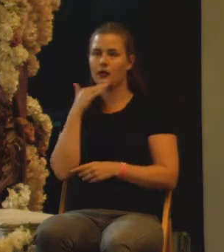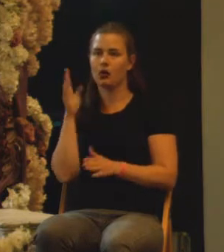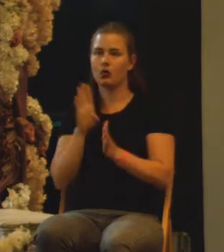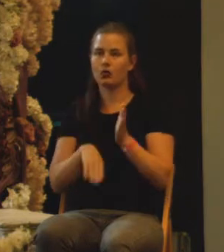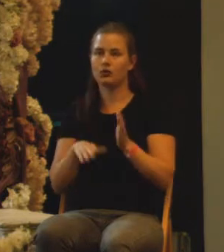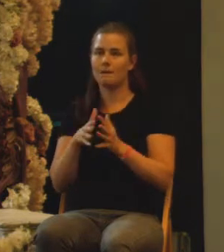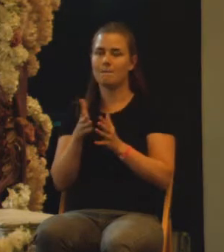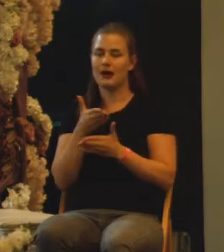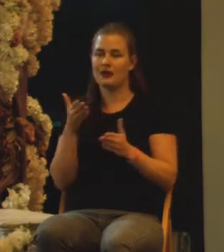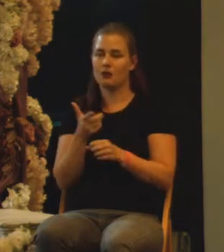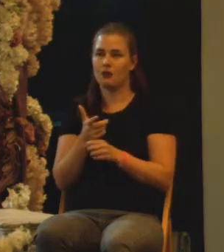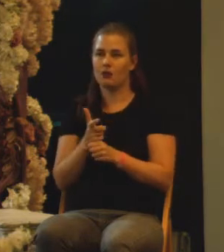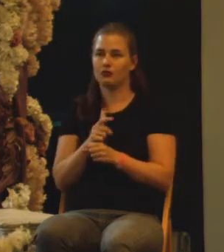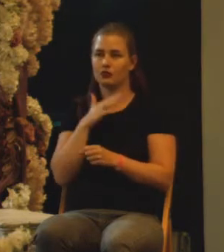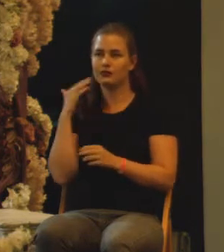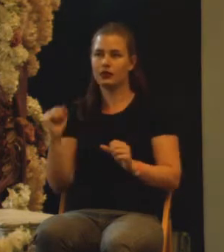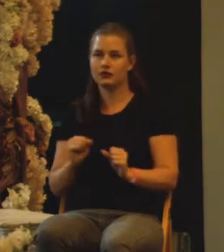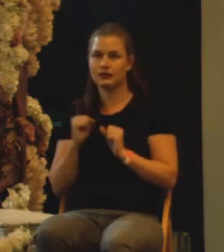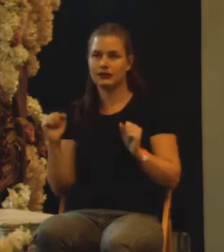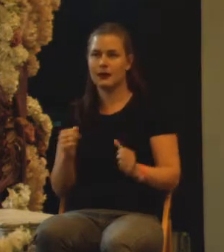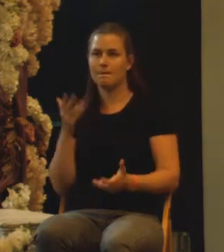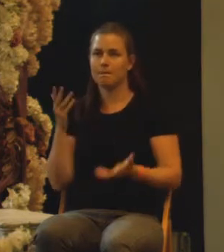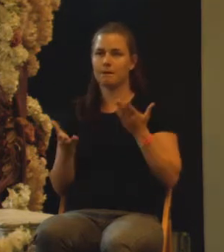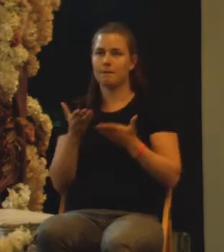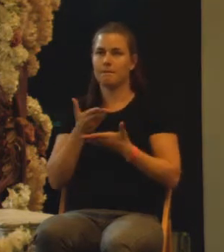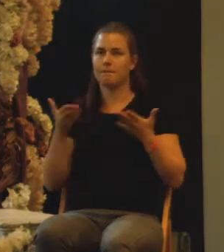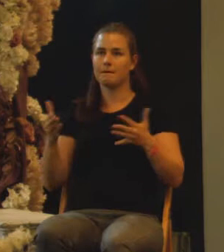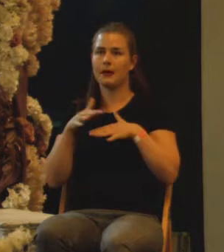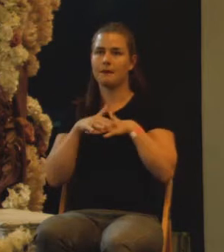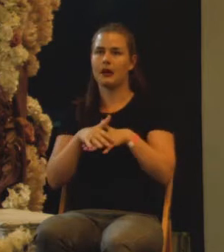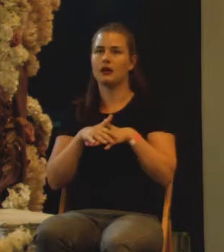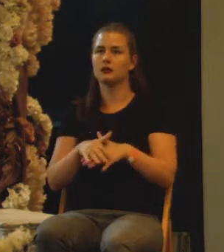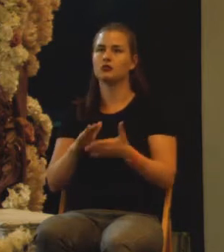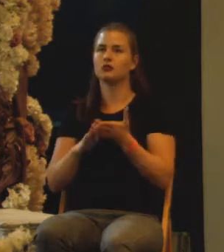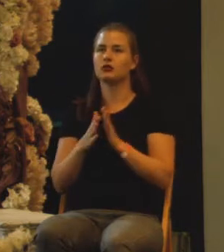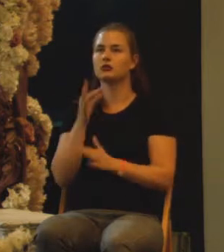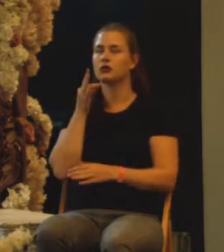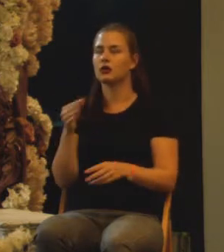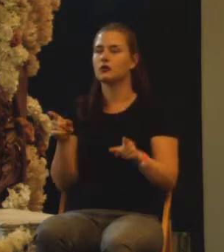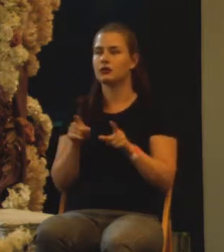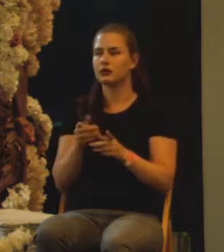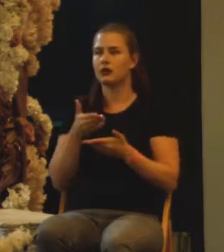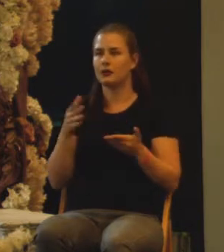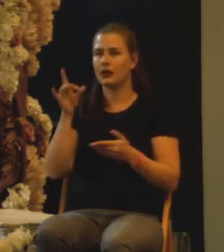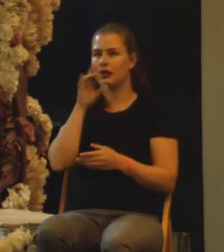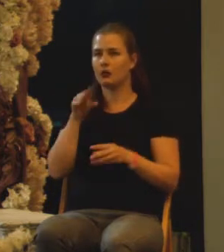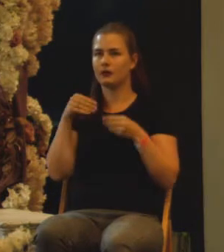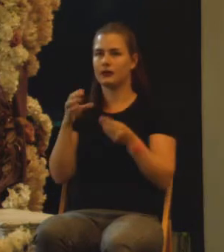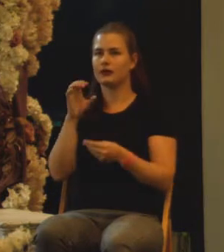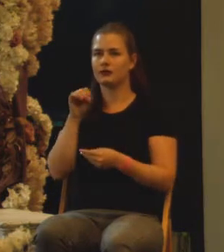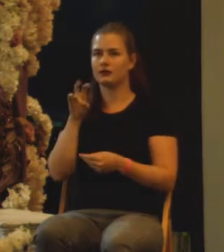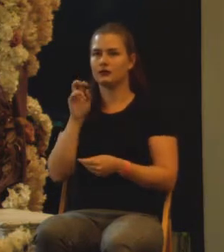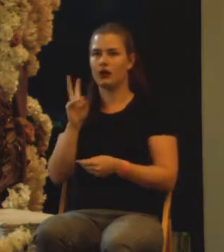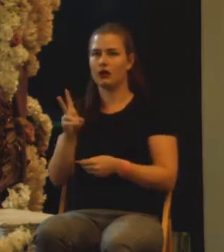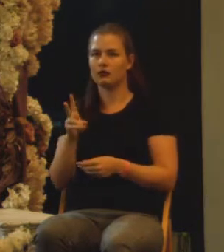что мы больше стараемся. Если мы проанализируем ситуацию, скажем так, смотри, мы не будем давать снеки, мы просто